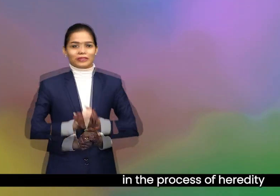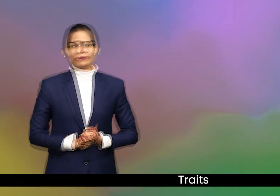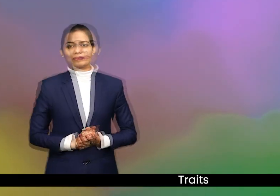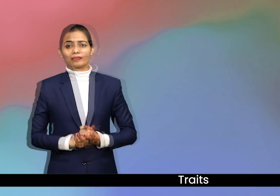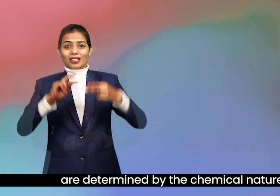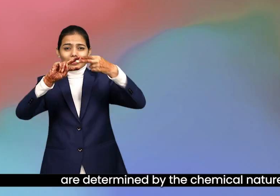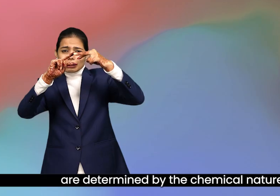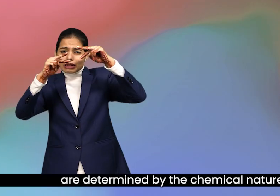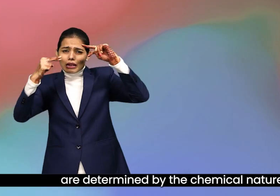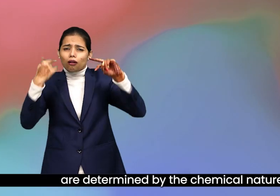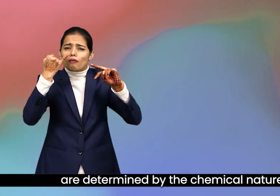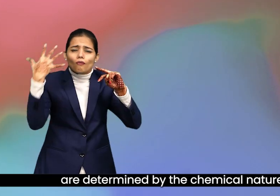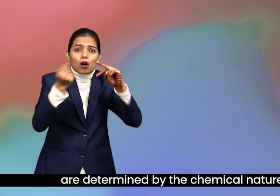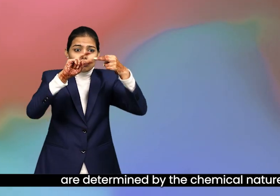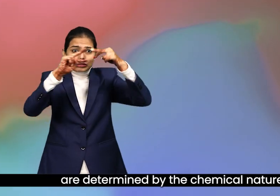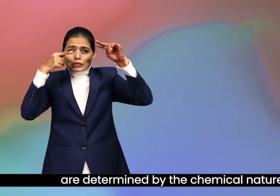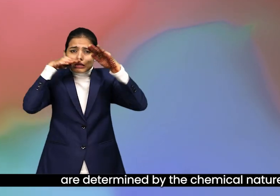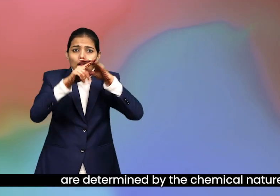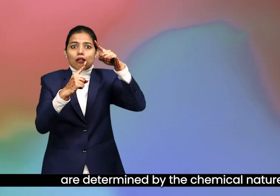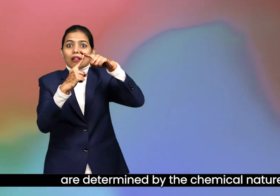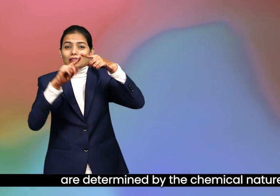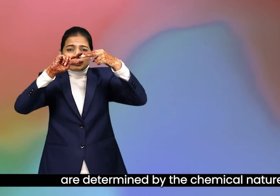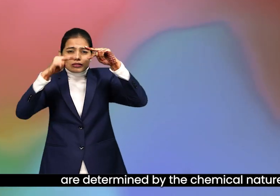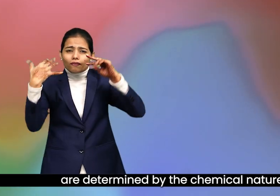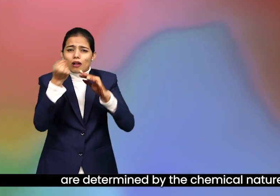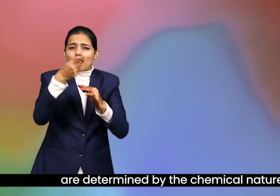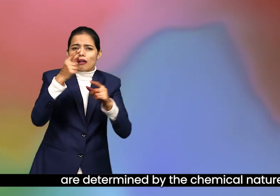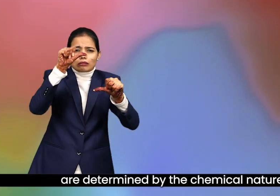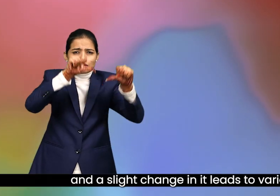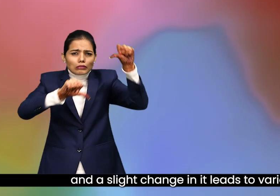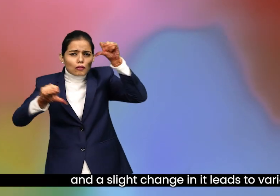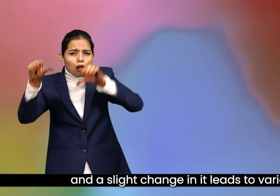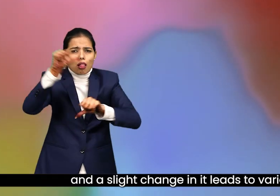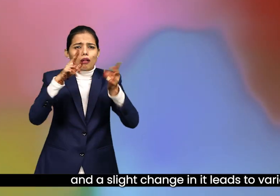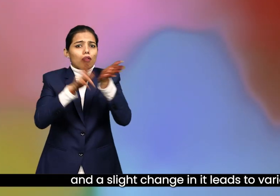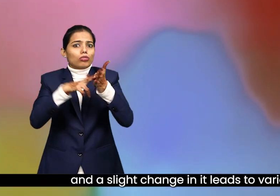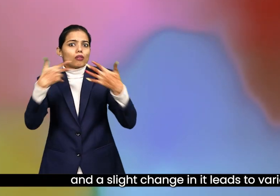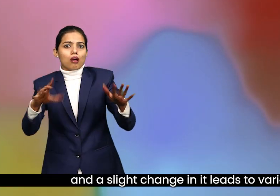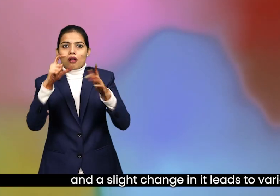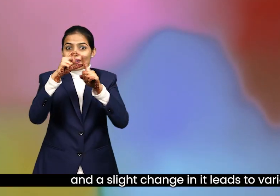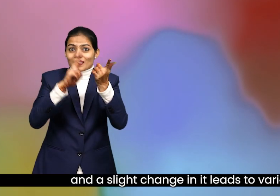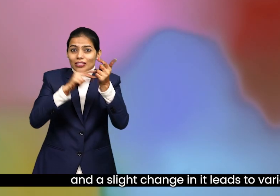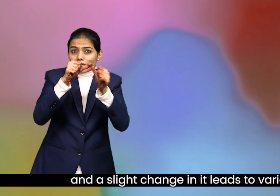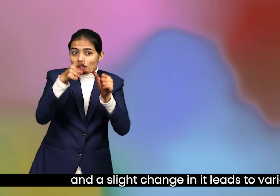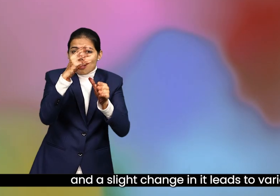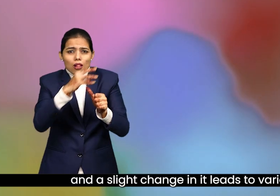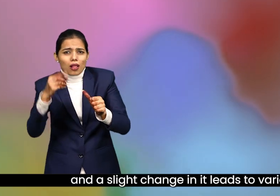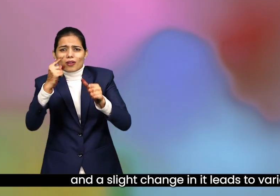Traits டிஎன்ஏவின் are வேதியியல் determined by தன்மையால் the குண chemical அதிசயங்கள் nature of தீர்மானிக்கப்படுகின்றன DNA and a slight மற்றும் change அதில் in it ஏற்படும் leads to சிறிய மாற்றம்